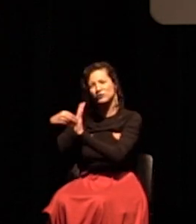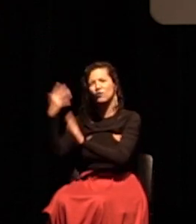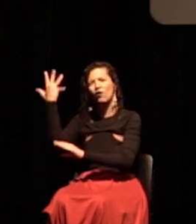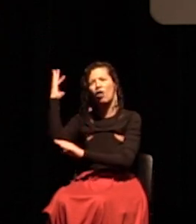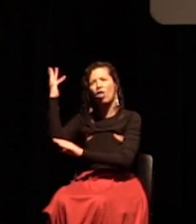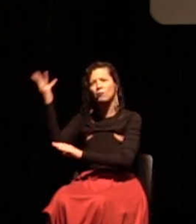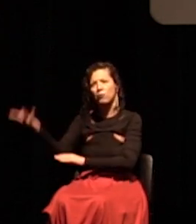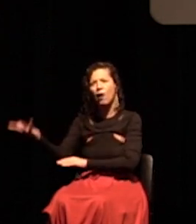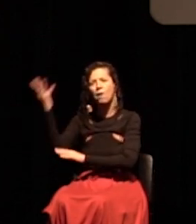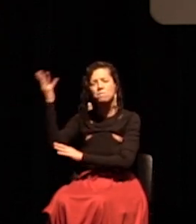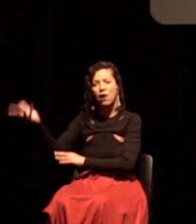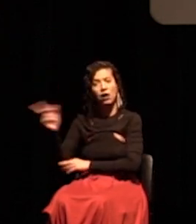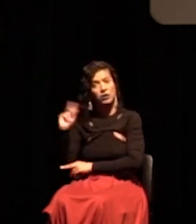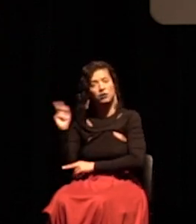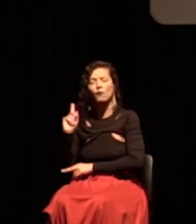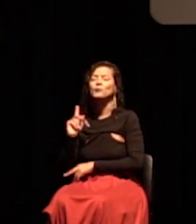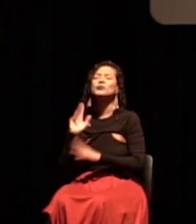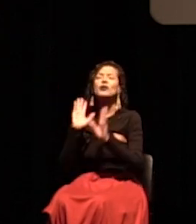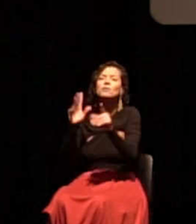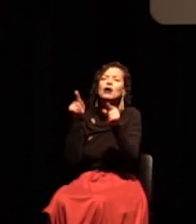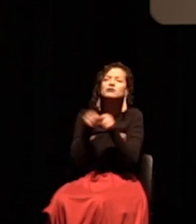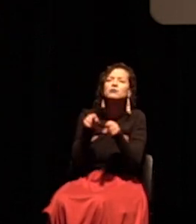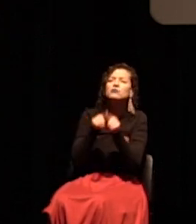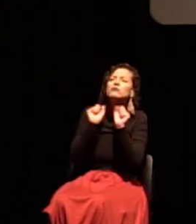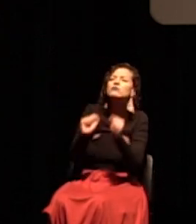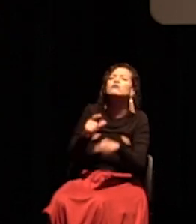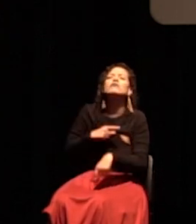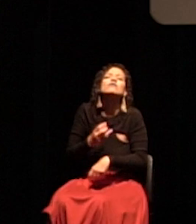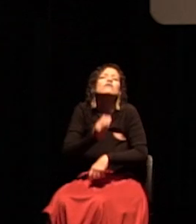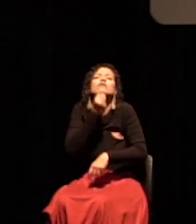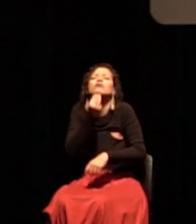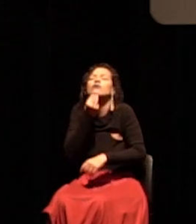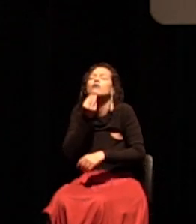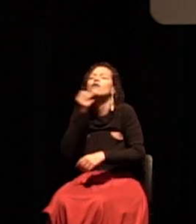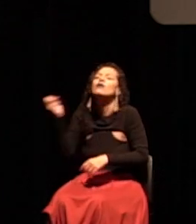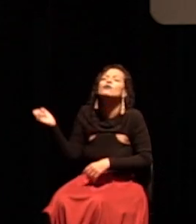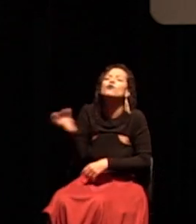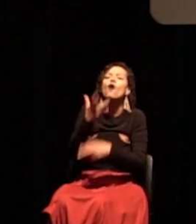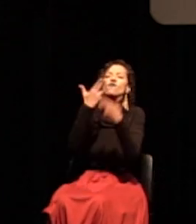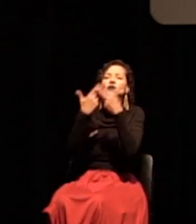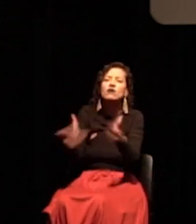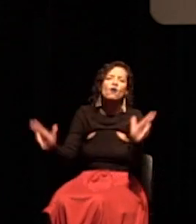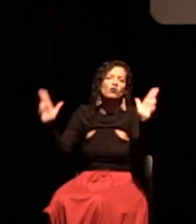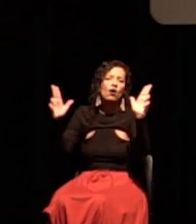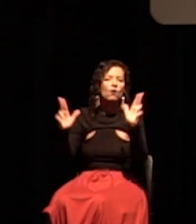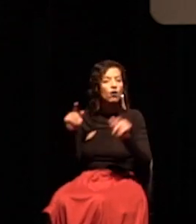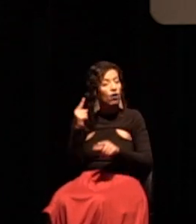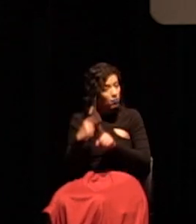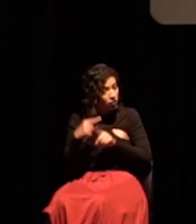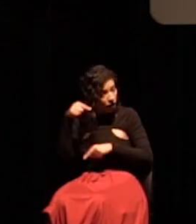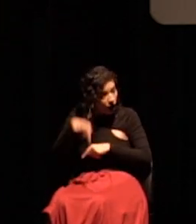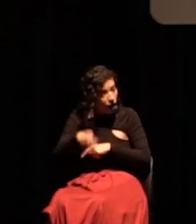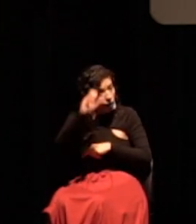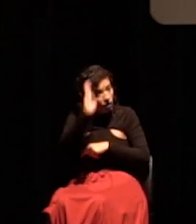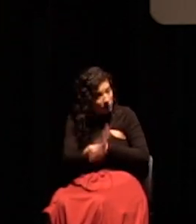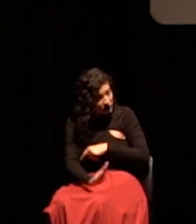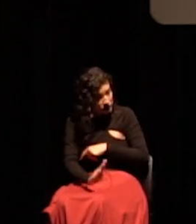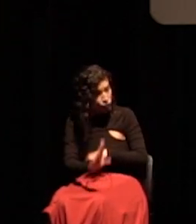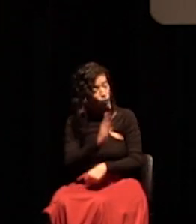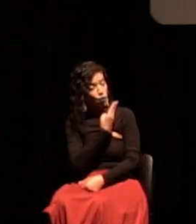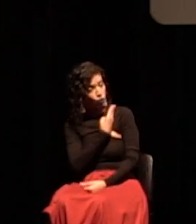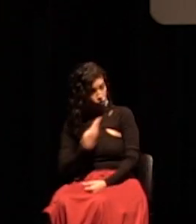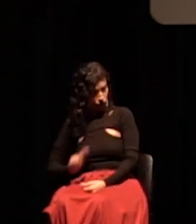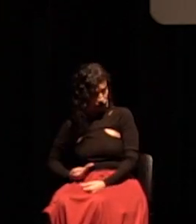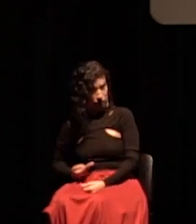venha à tona uma possibilidade inaugural, porque no Brasil de agora, com o governo que temos,